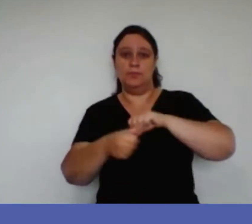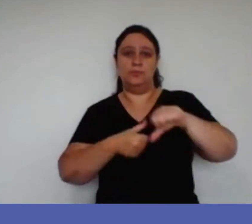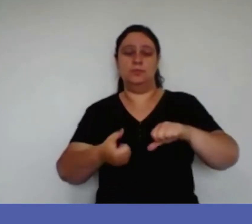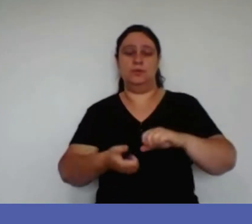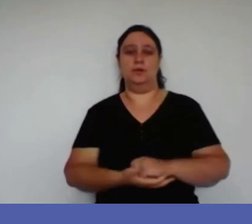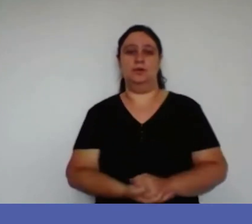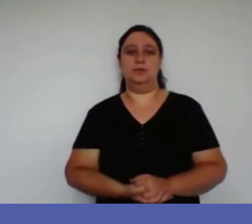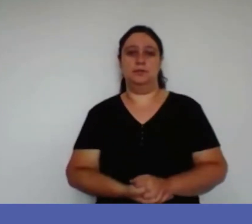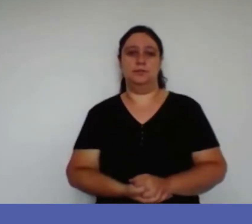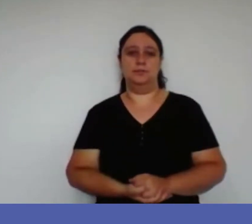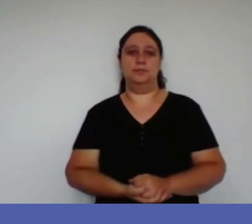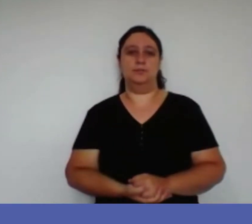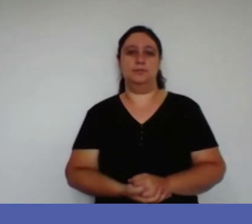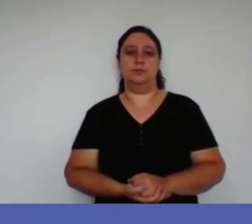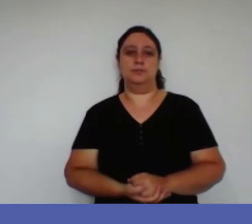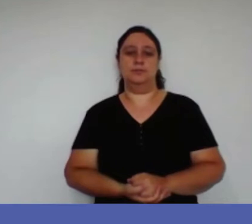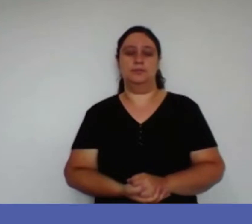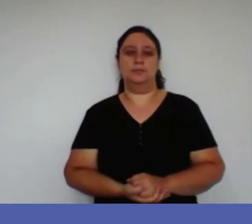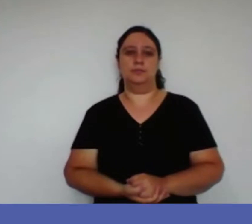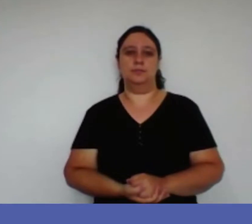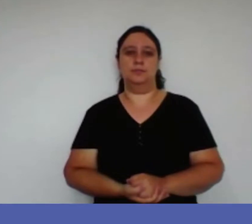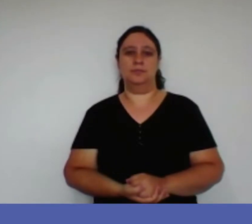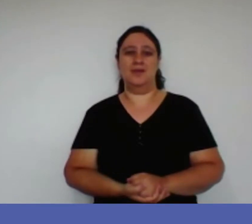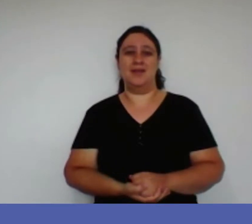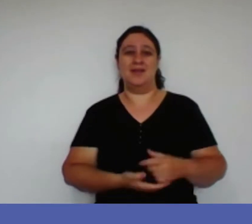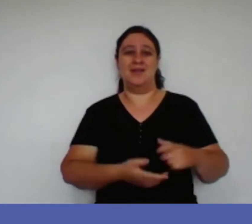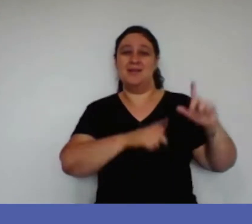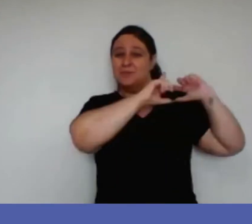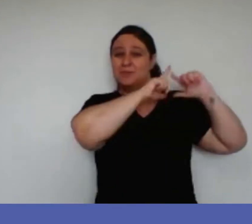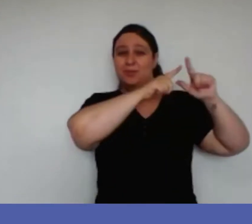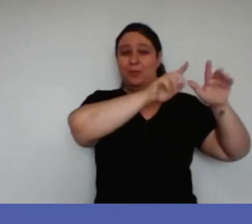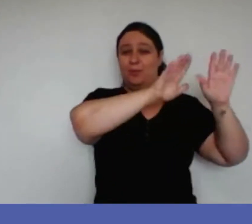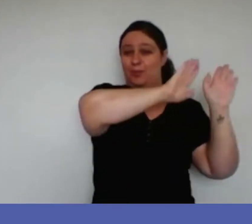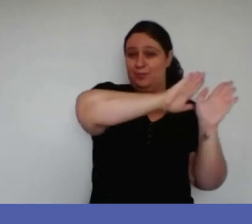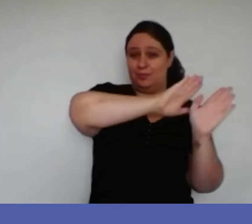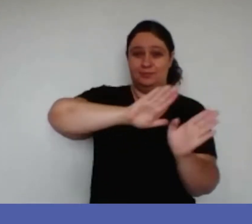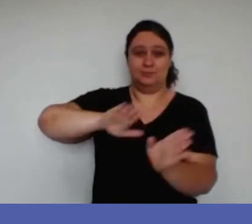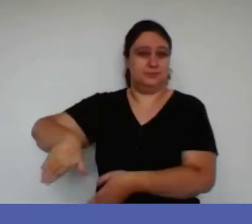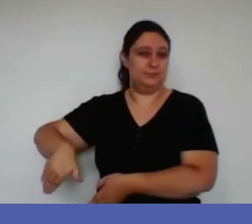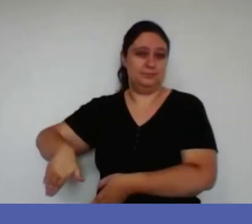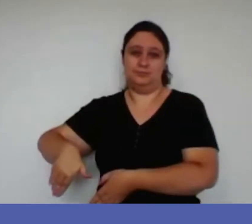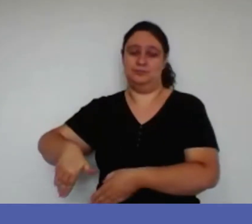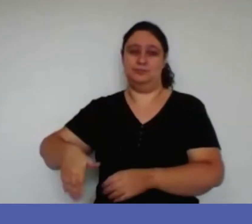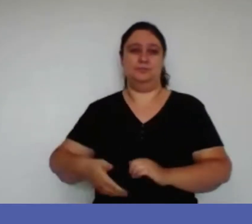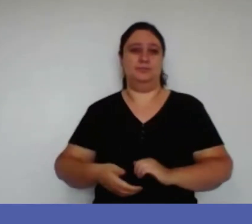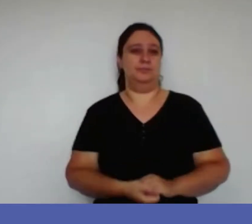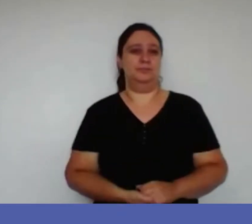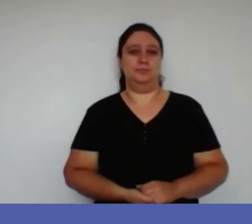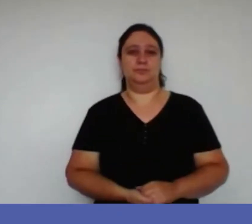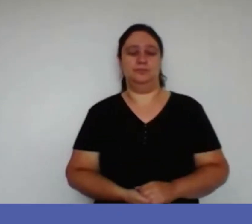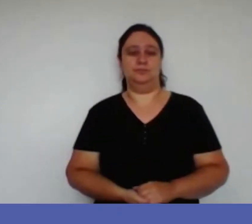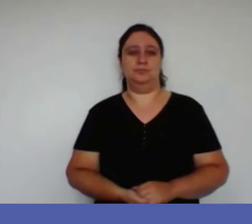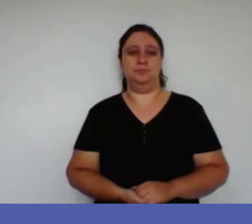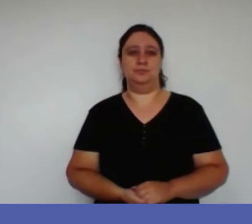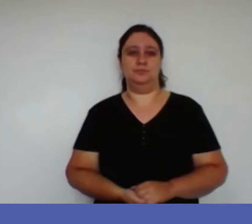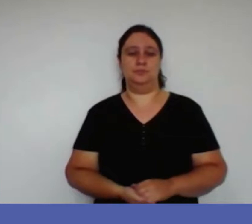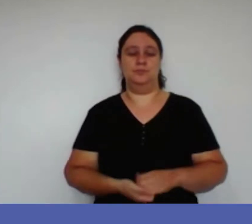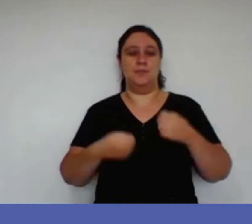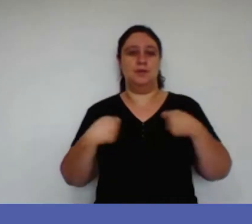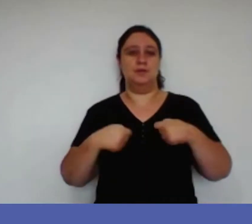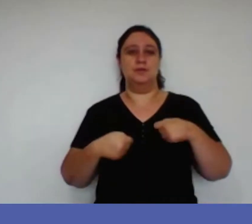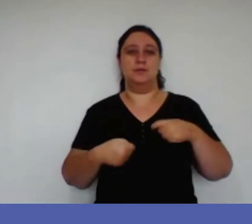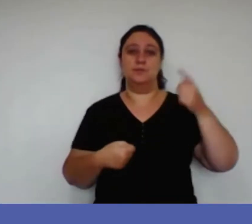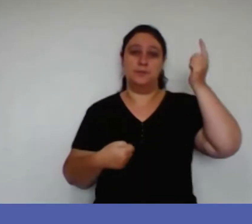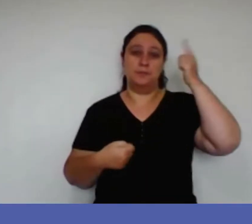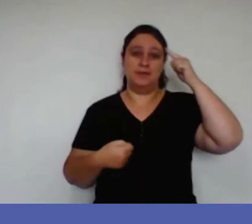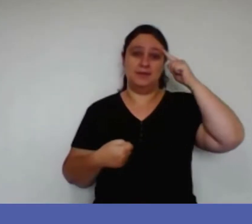Vamos sair do convencional, do tradicional. Nós precisamos pensar fora da